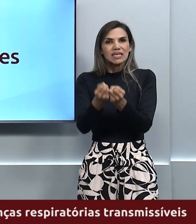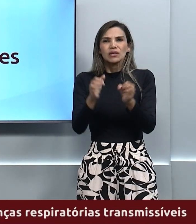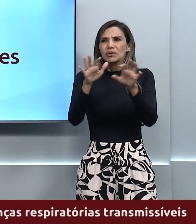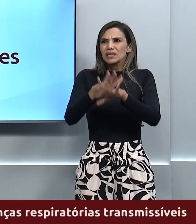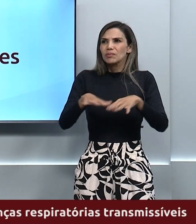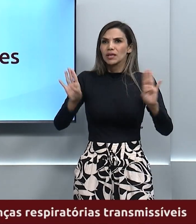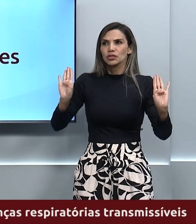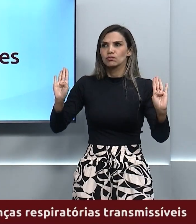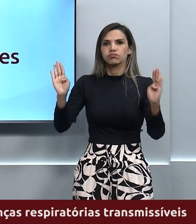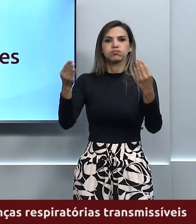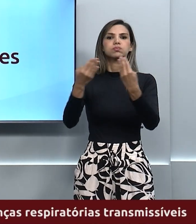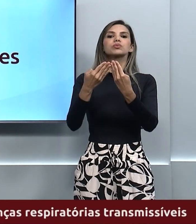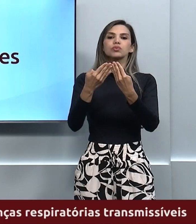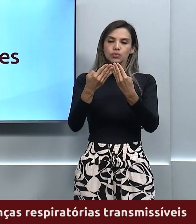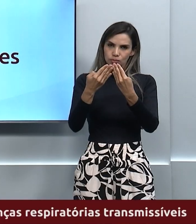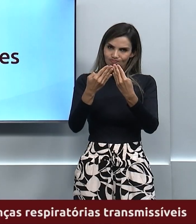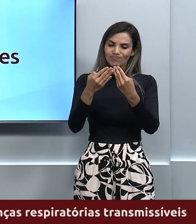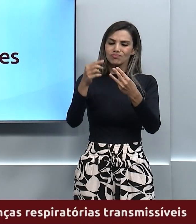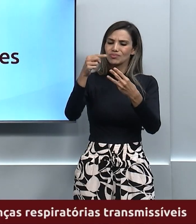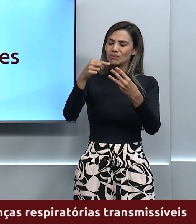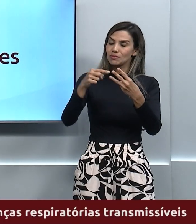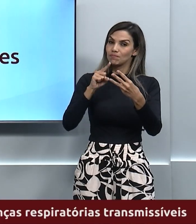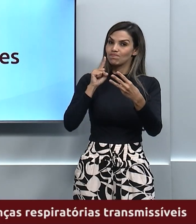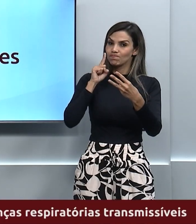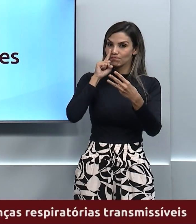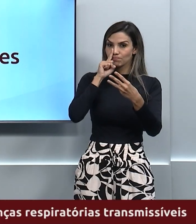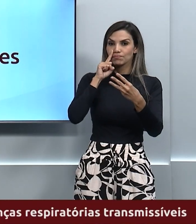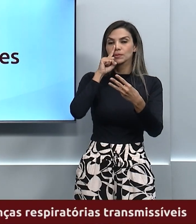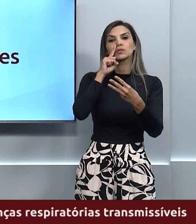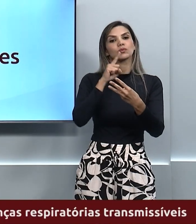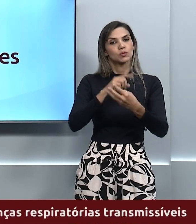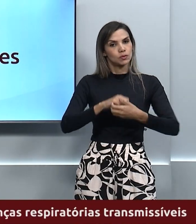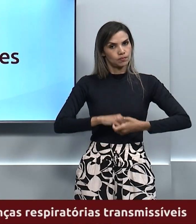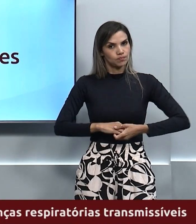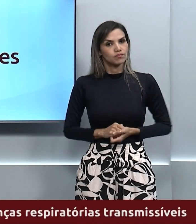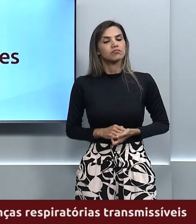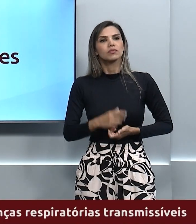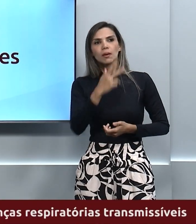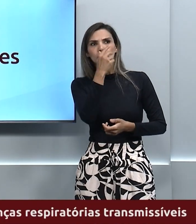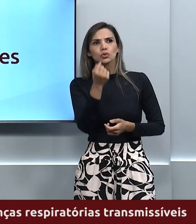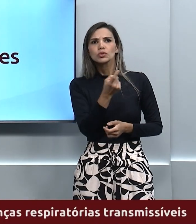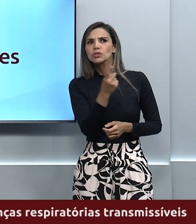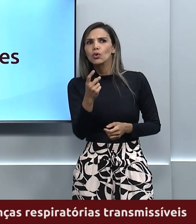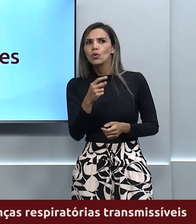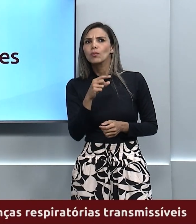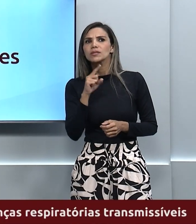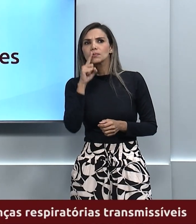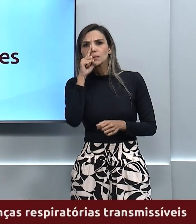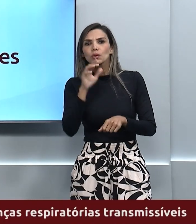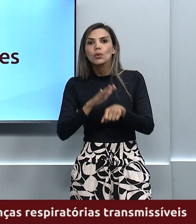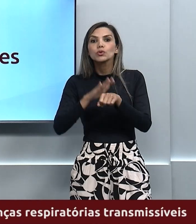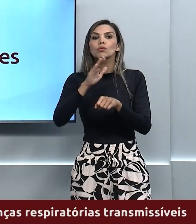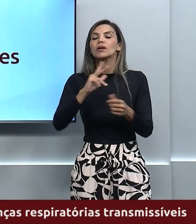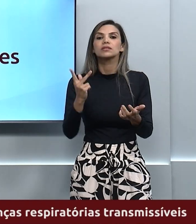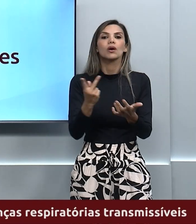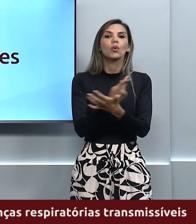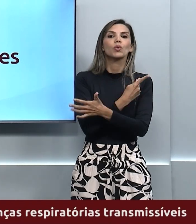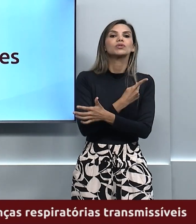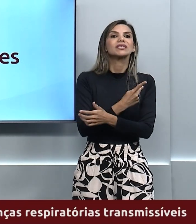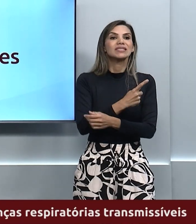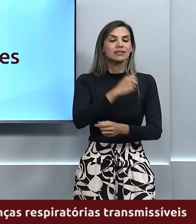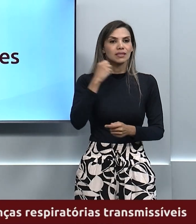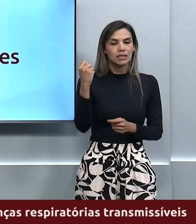ambientes fechados são uma combinação perigosa. E algumas pessoas têm maior risco de desenvolver formas graves de